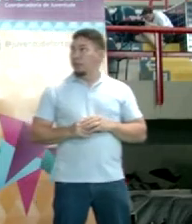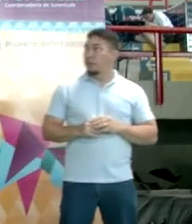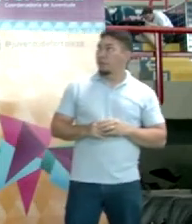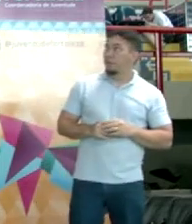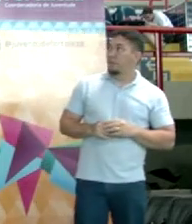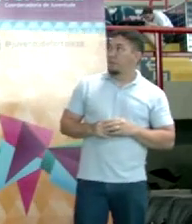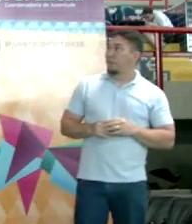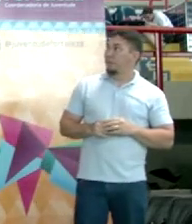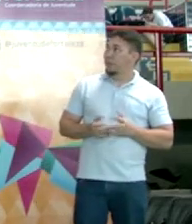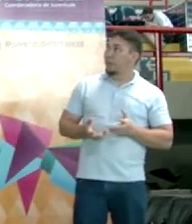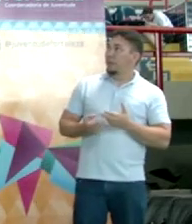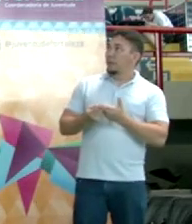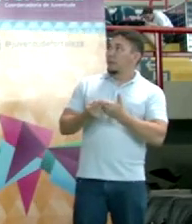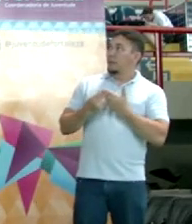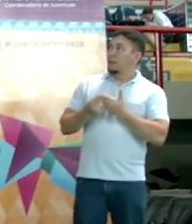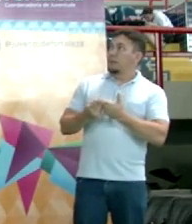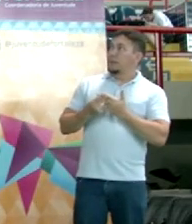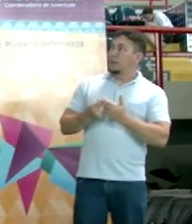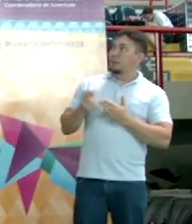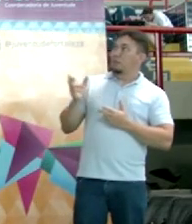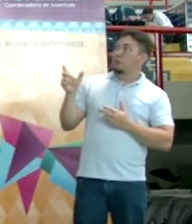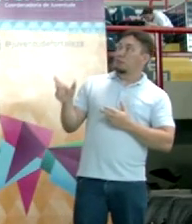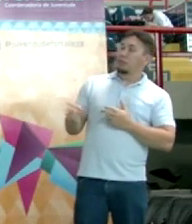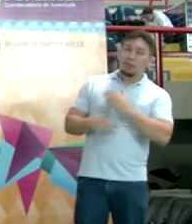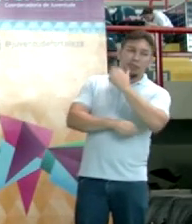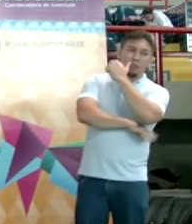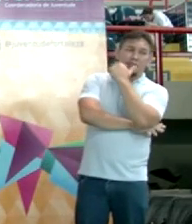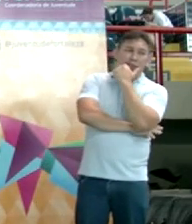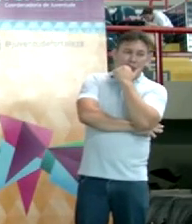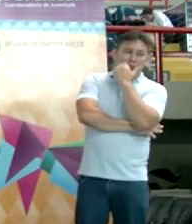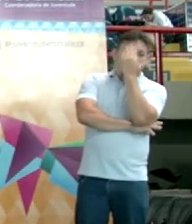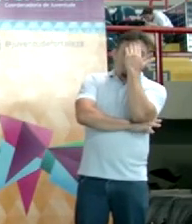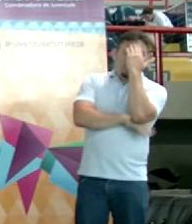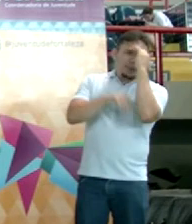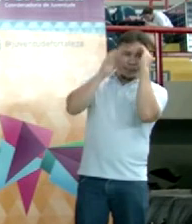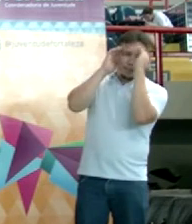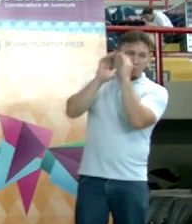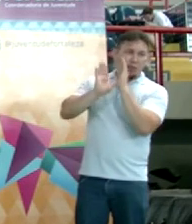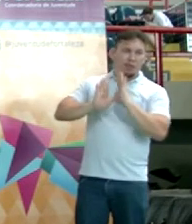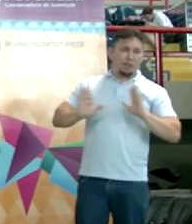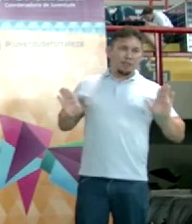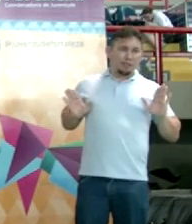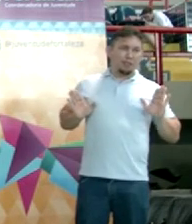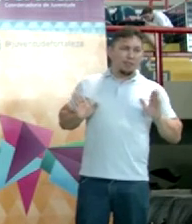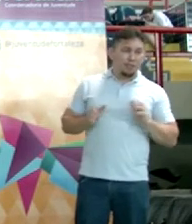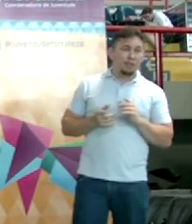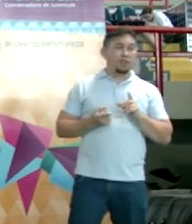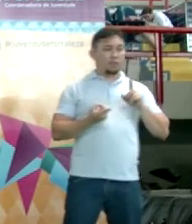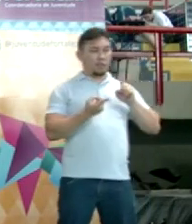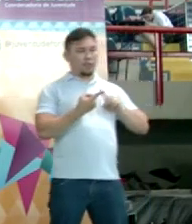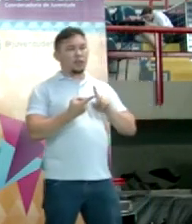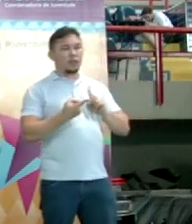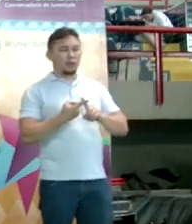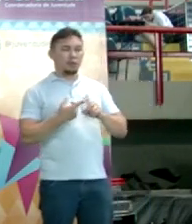Uma boa dose de paciência. E pronto, é compreender essa situação. E uma coisa que